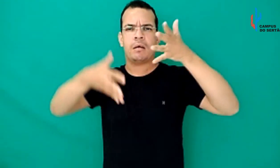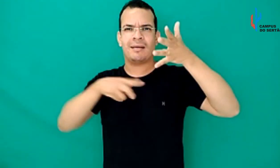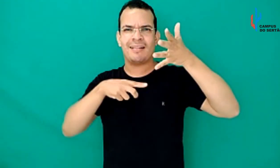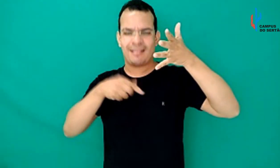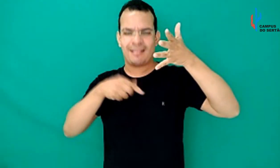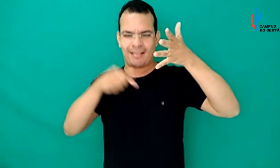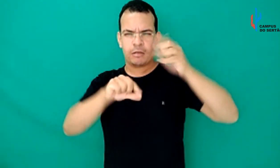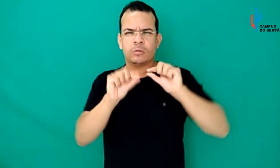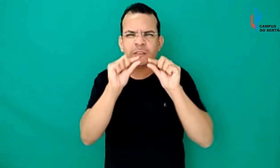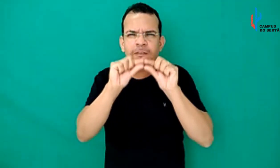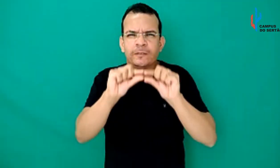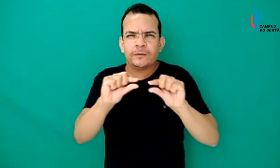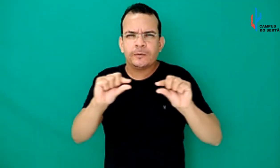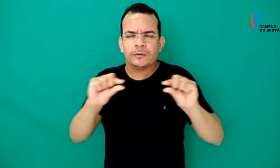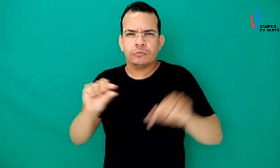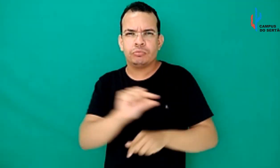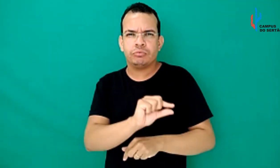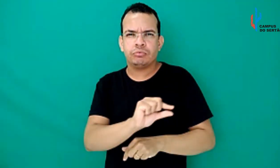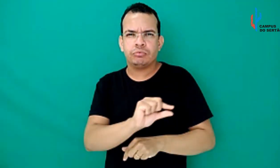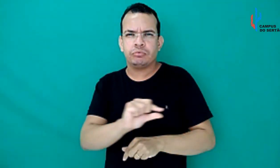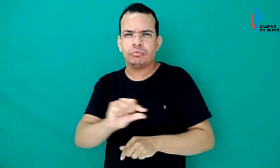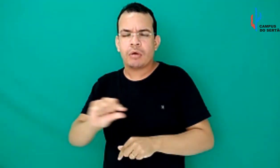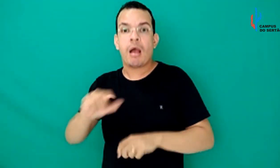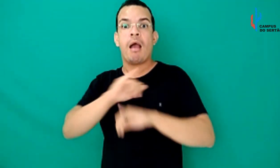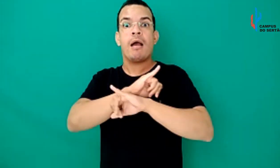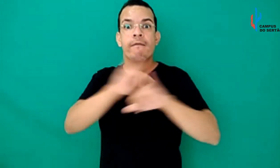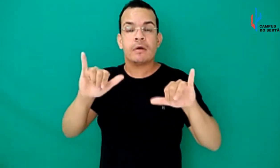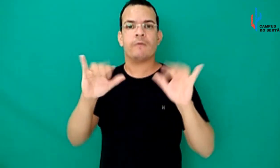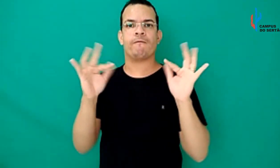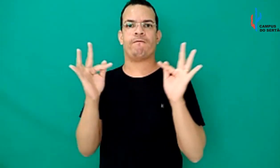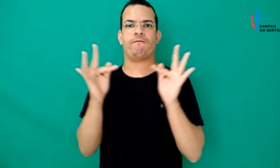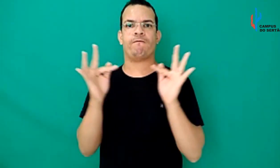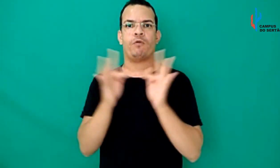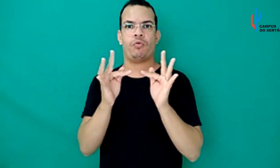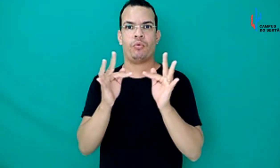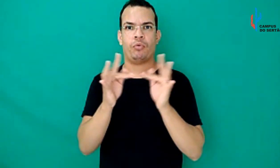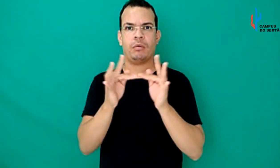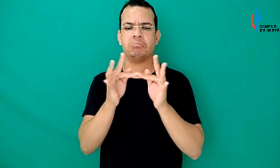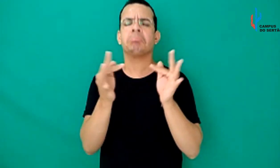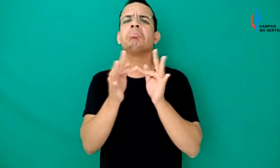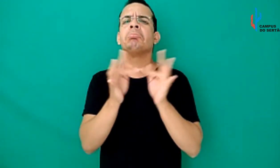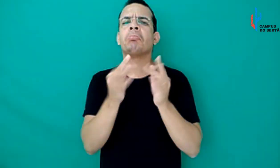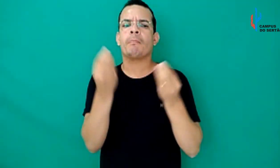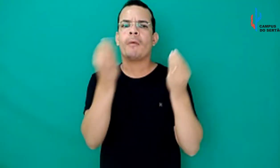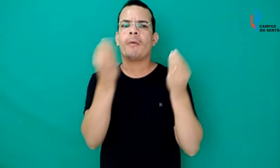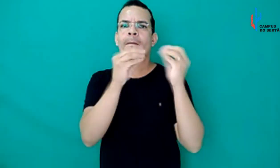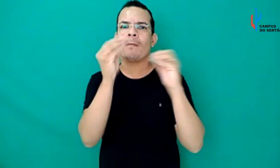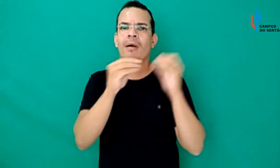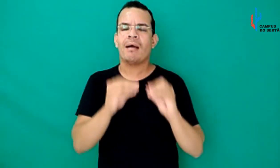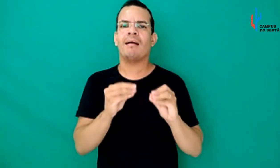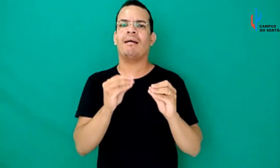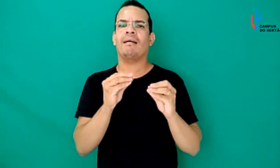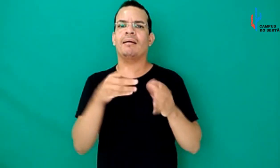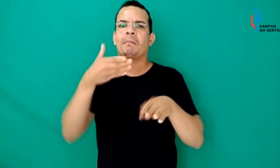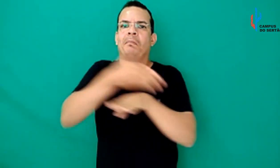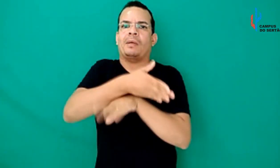Convidaremos Mariane, a doutora Mariane, e poderão colocar suas dúvidas no